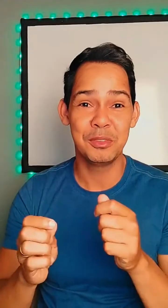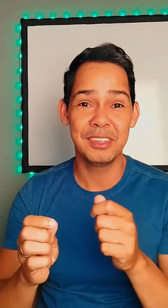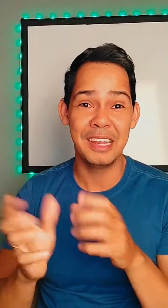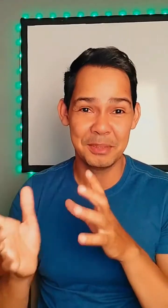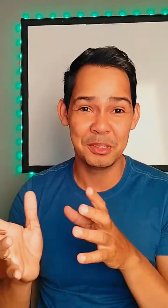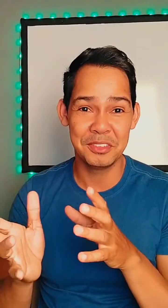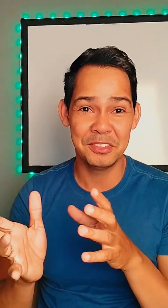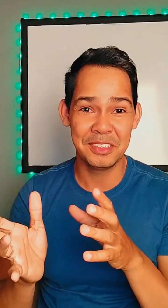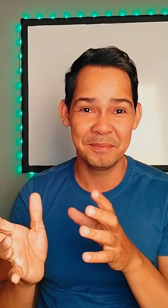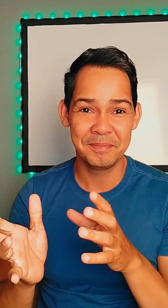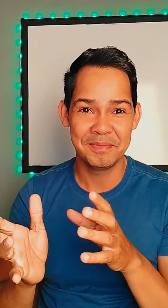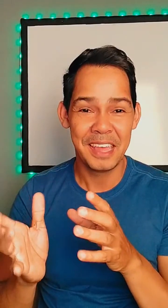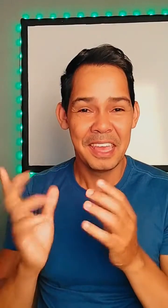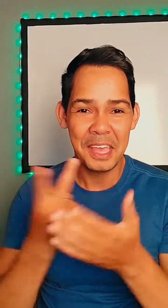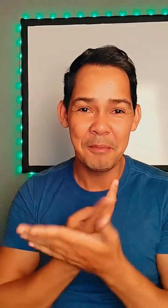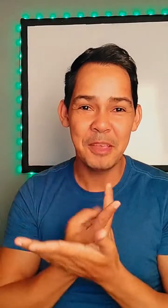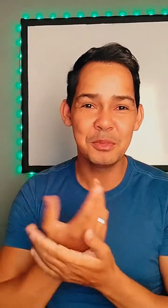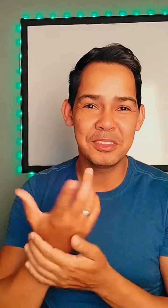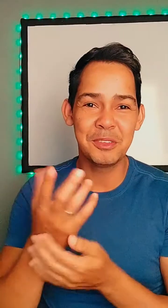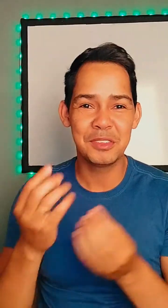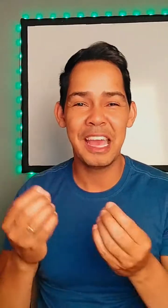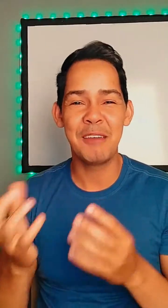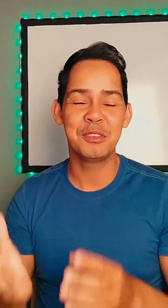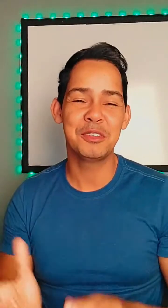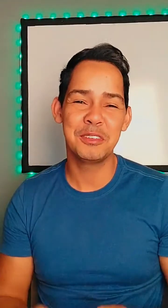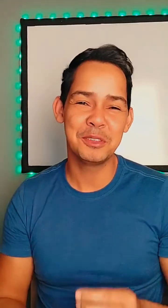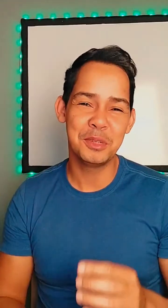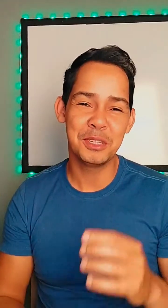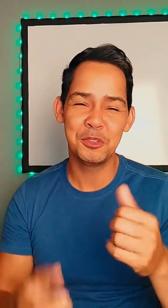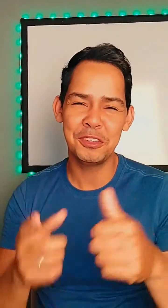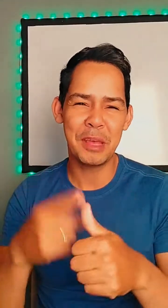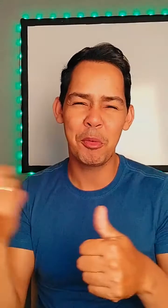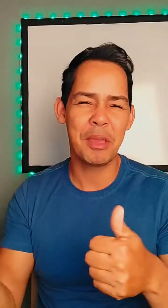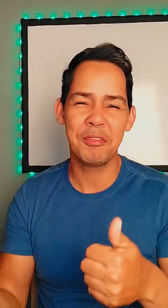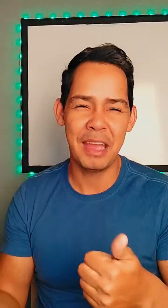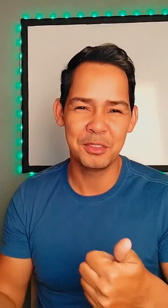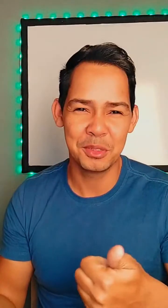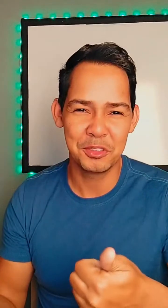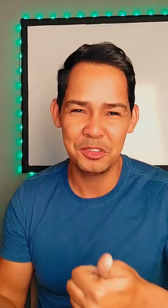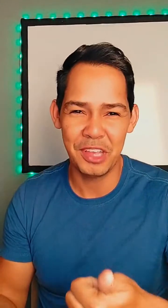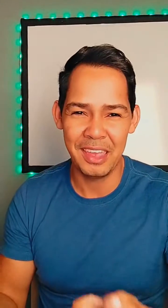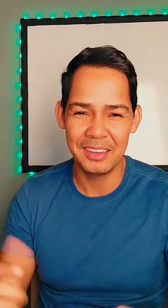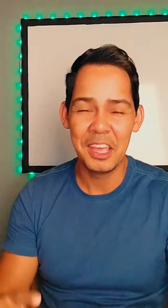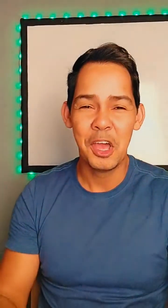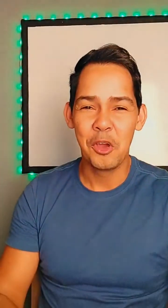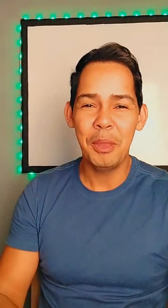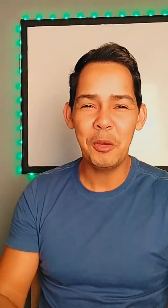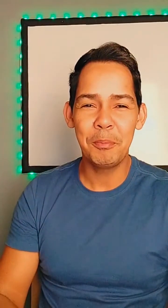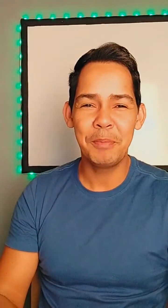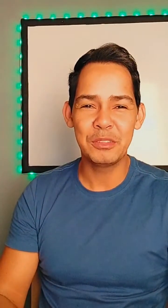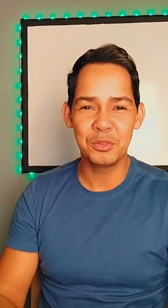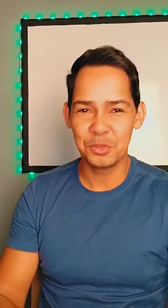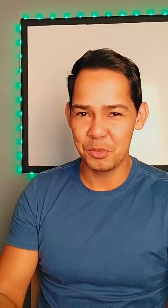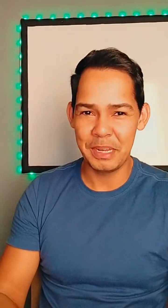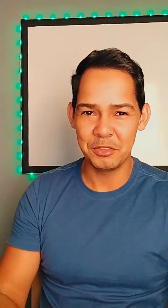bicicleta, por assim dizer. E aí mesmo se você errar, você já tem segurança. Você já sabe como é que faz quando a gente erra. Como é que eu peço um surdo para ir